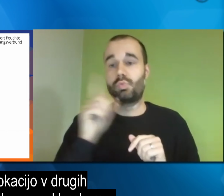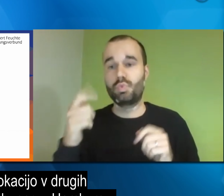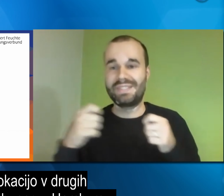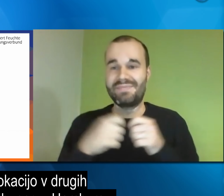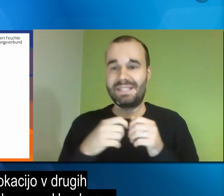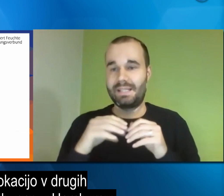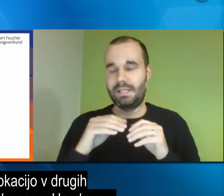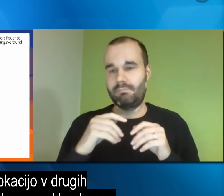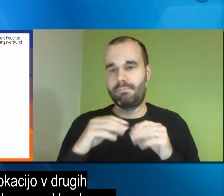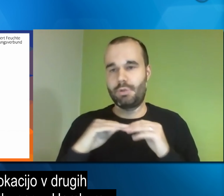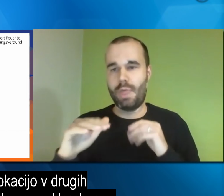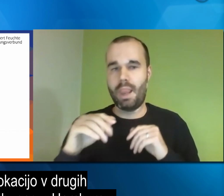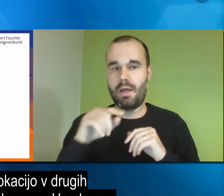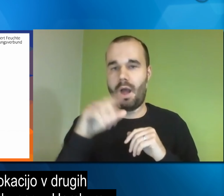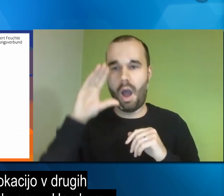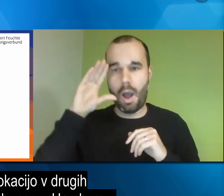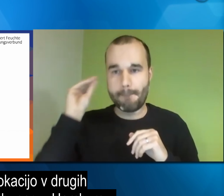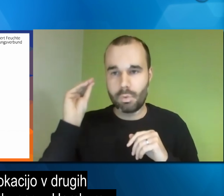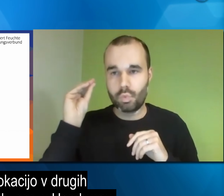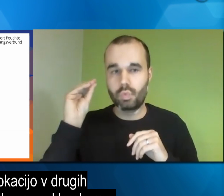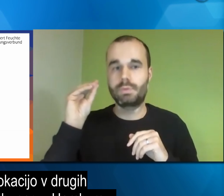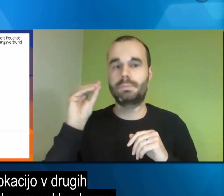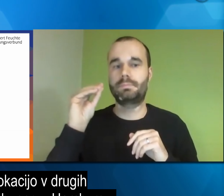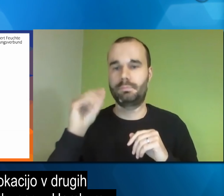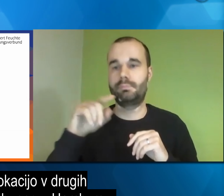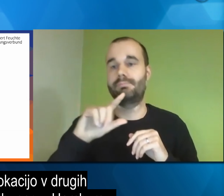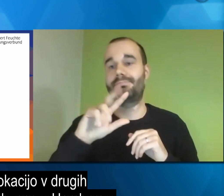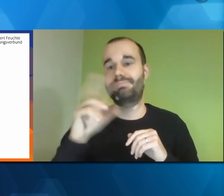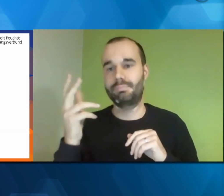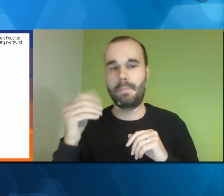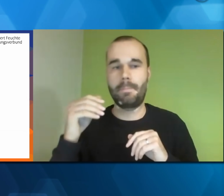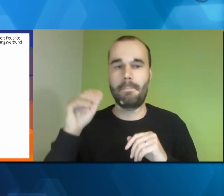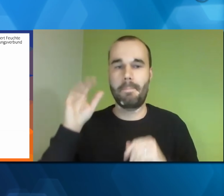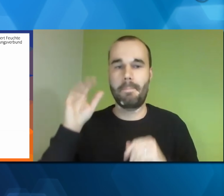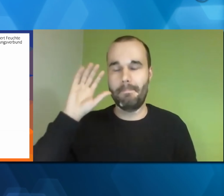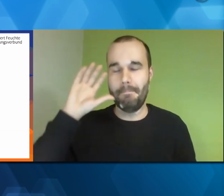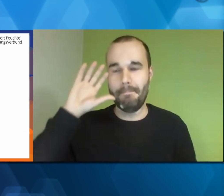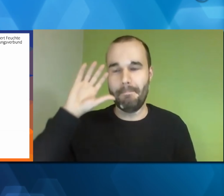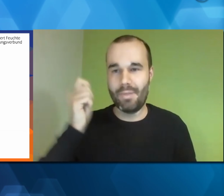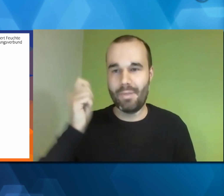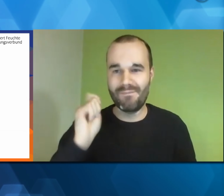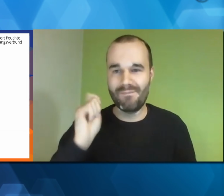Ima tudi lokacije v drugih zveznih deželah, na primer v Hamburgu,